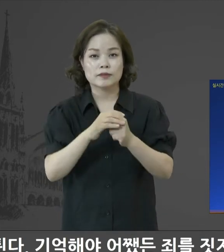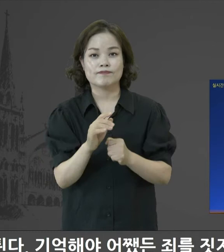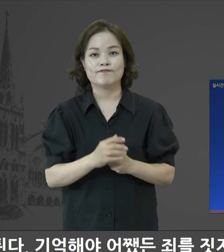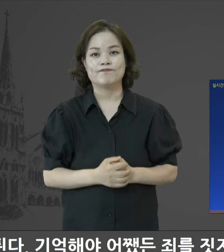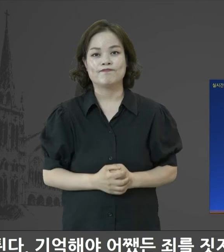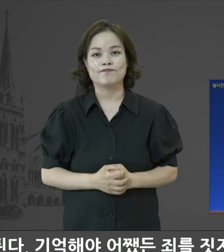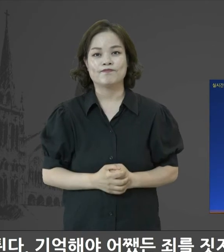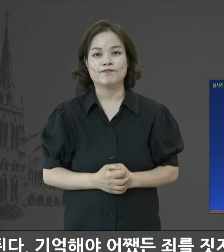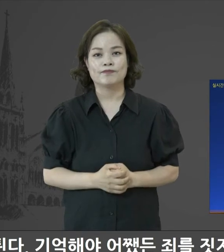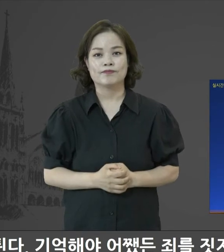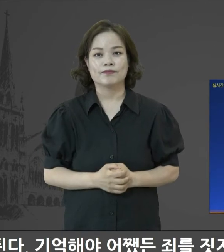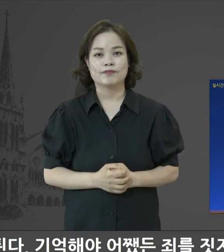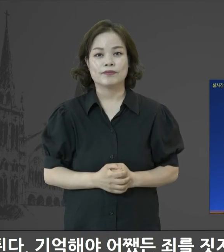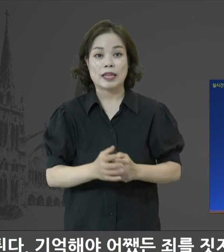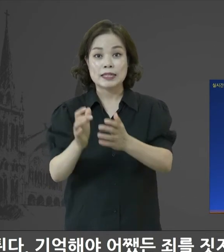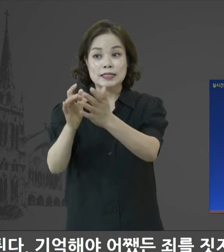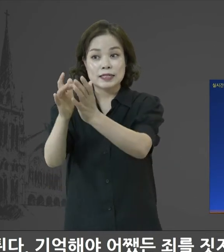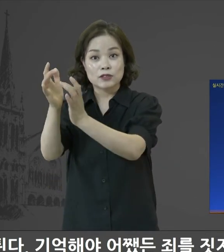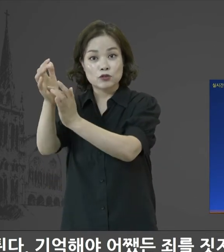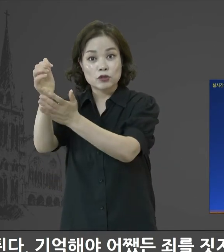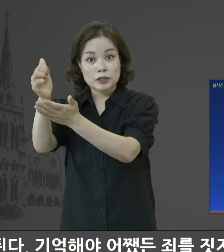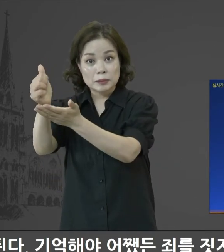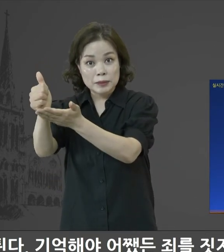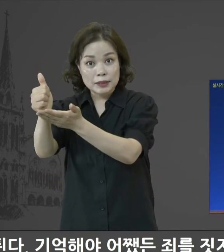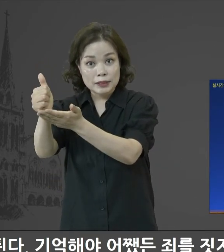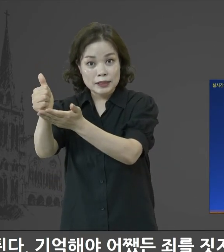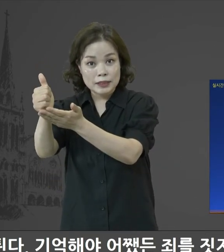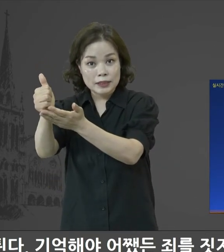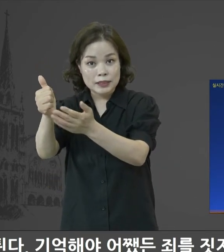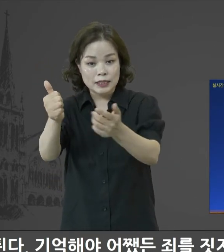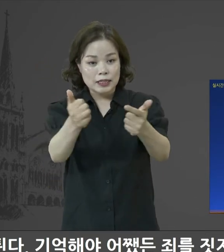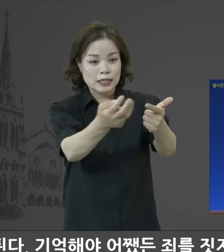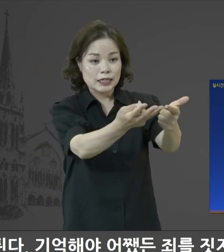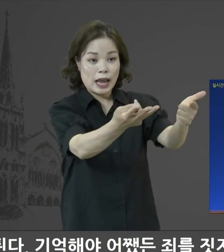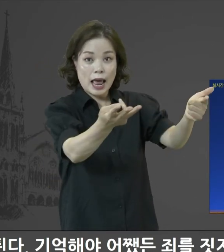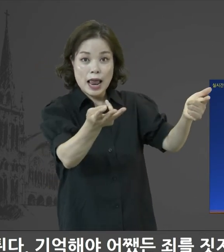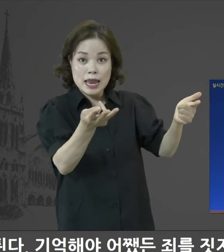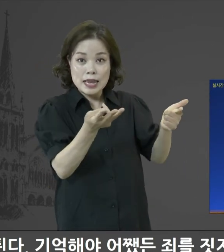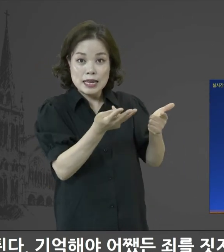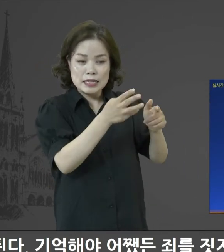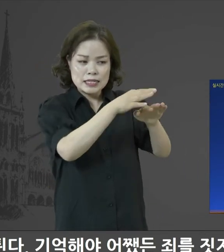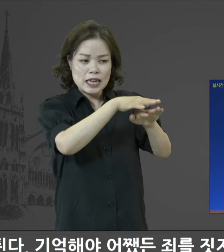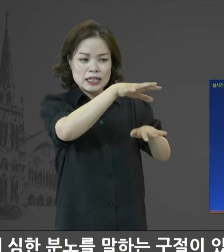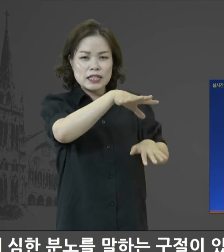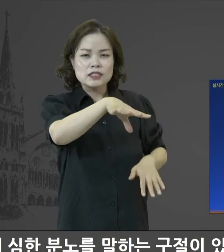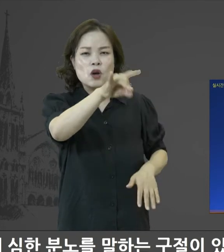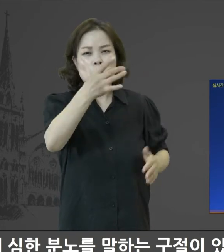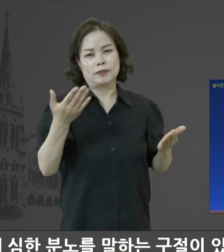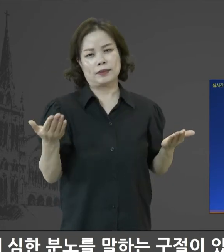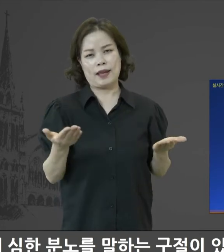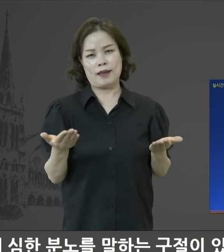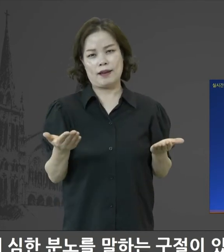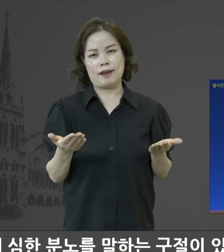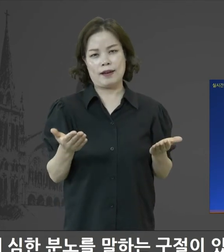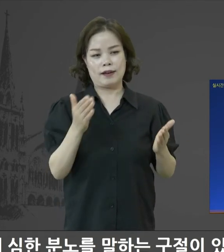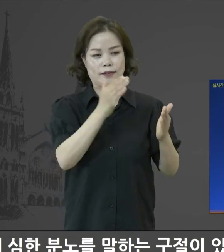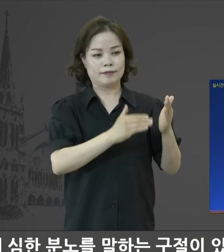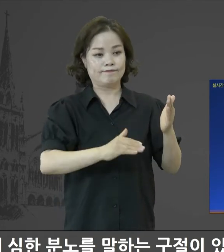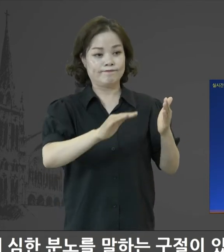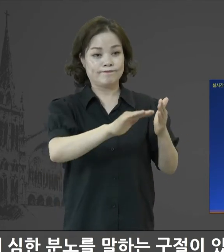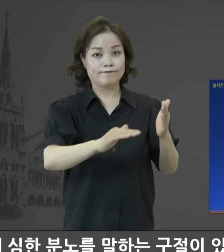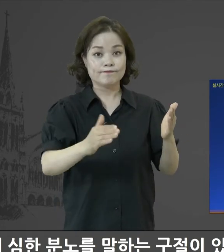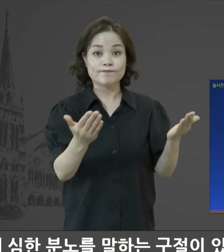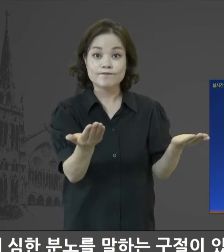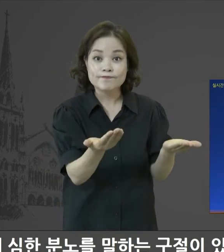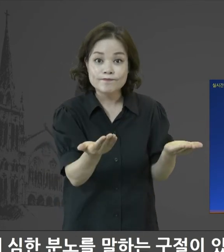어디냐면 예수님이 갈릴리 회당에서 처음 사역을 시작하시면서, 공생애를